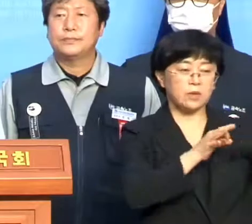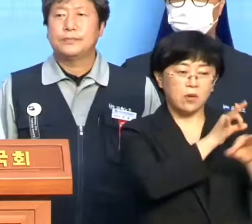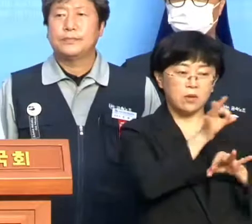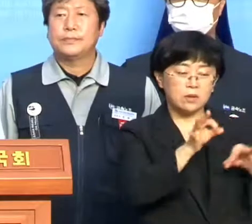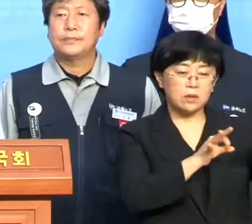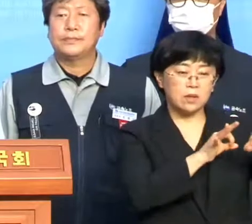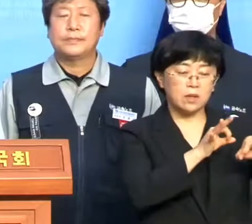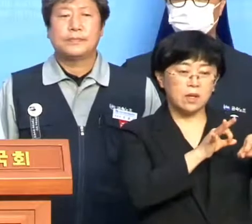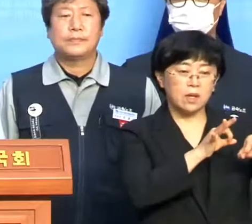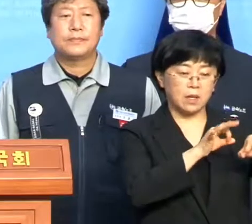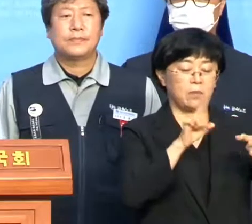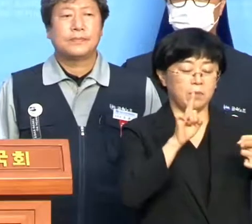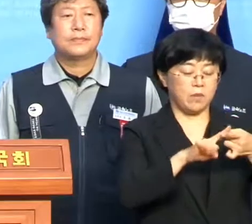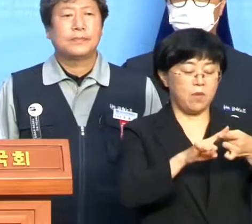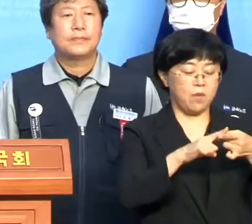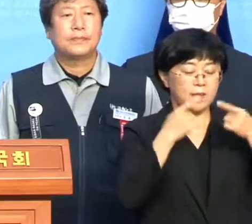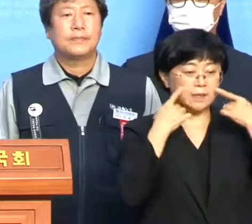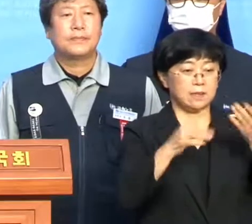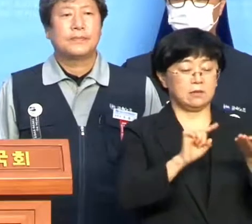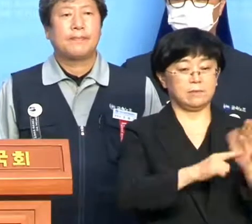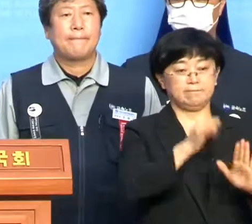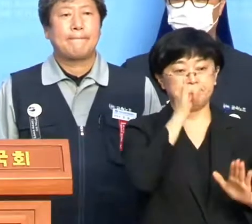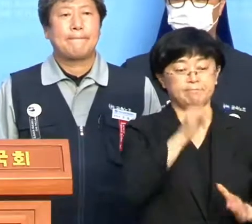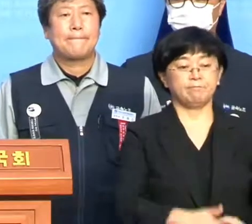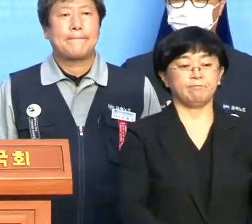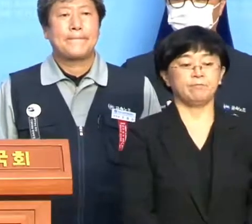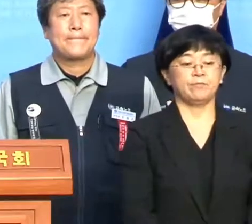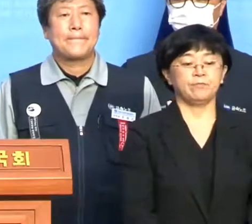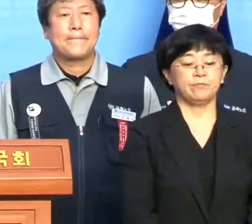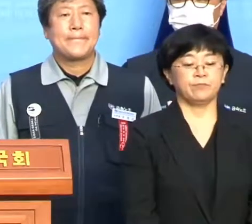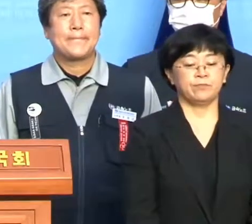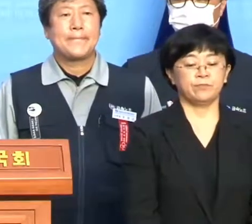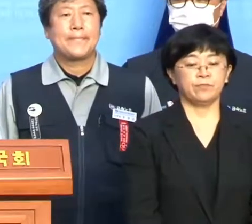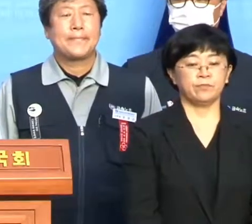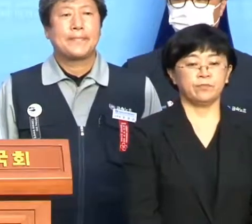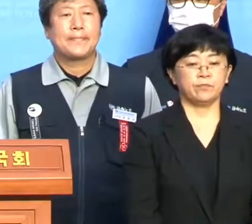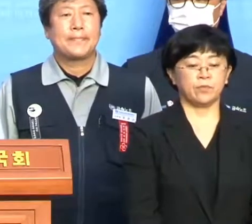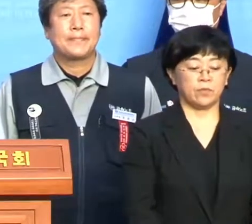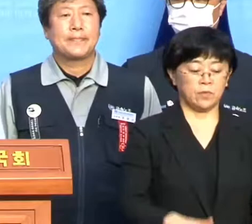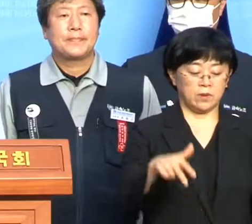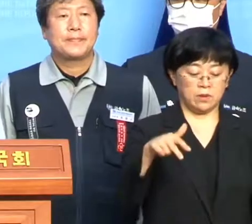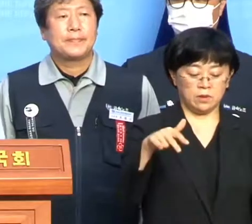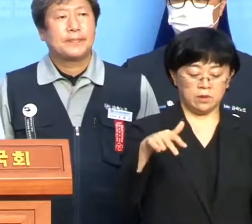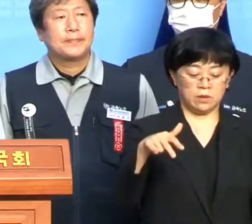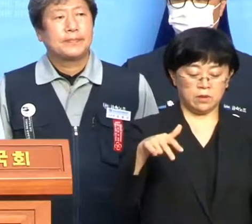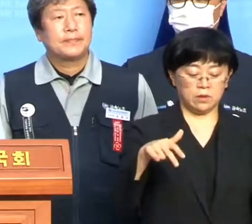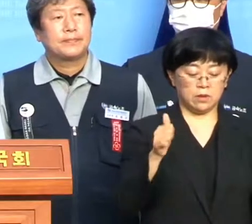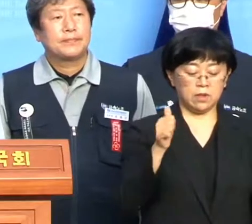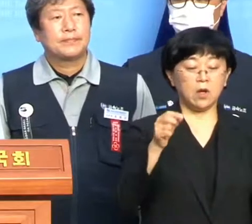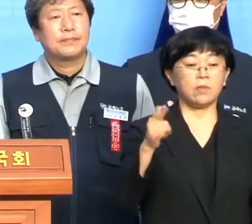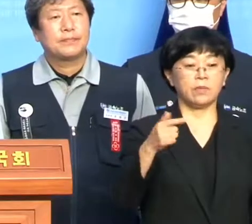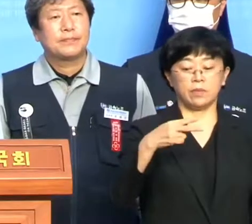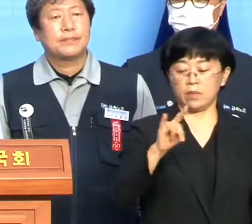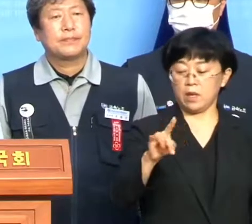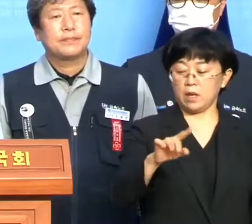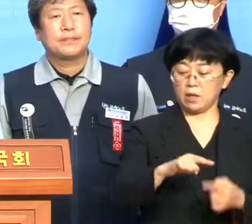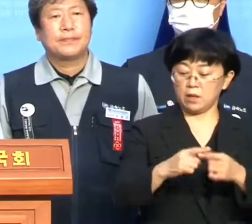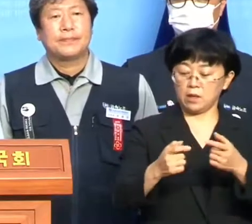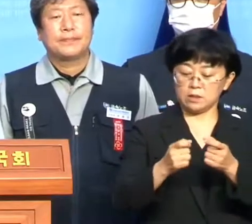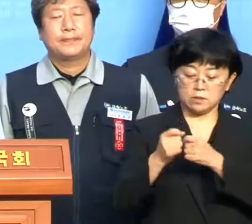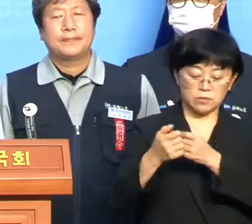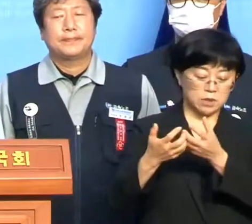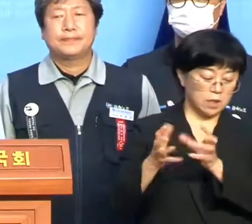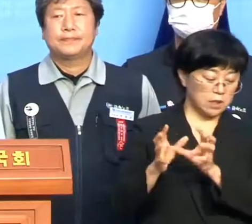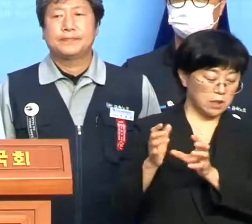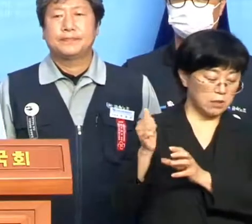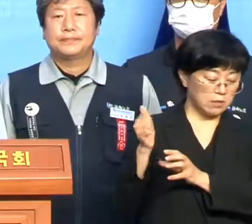낱낱이 보고 있습니다 자 그럼 이어서 우리 정장 1건 현대 정주고 음치 90 시장님의